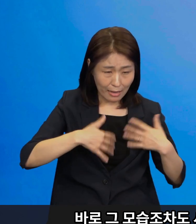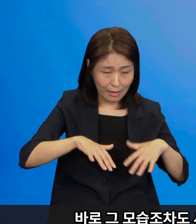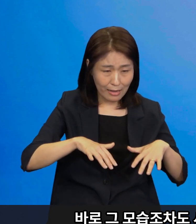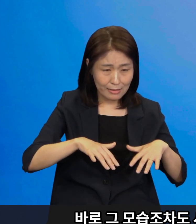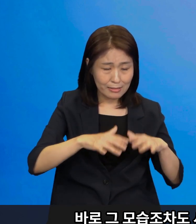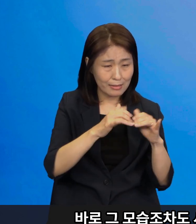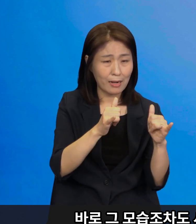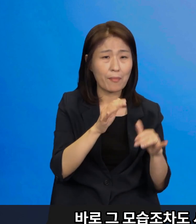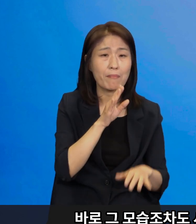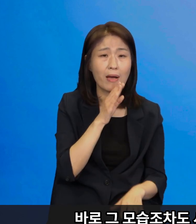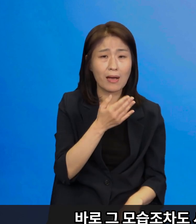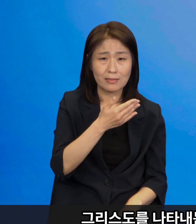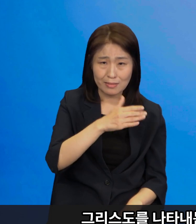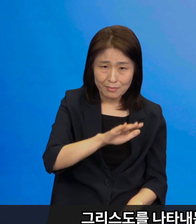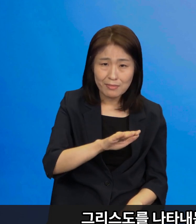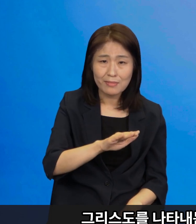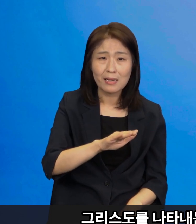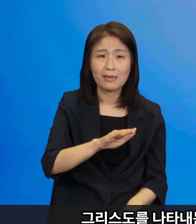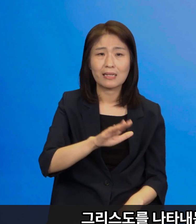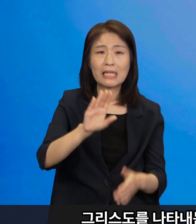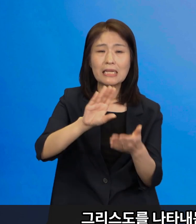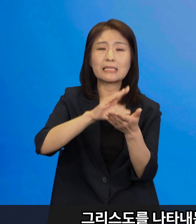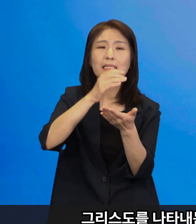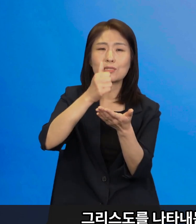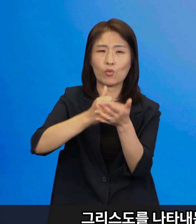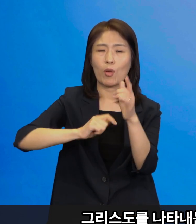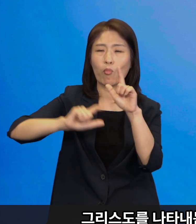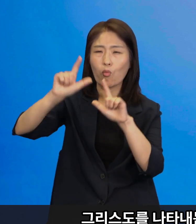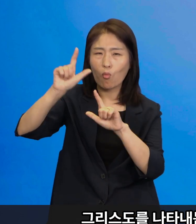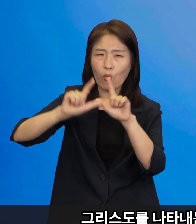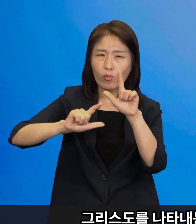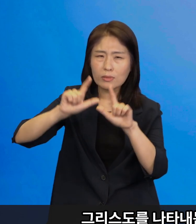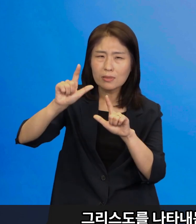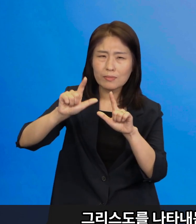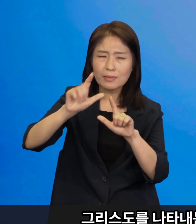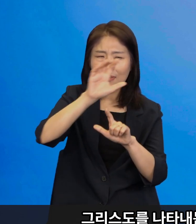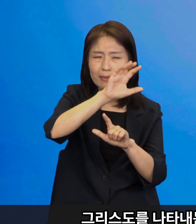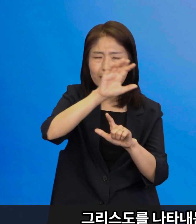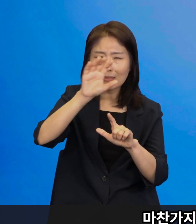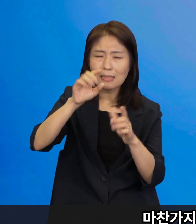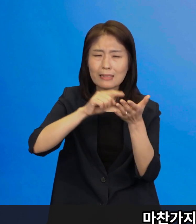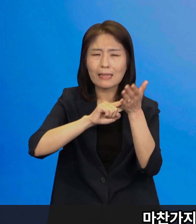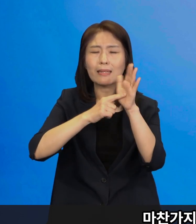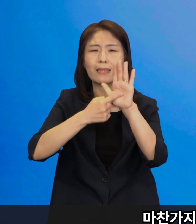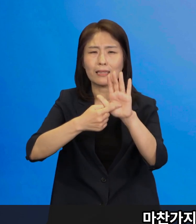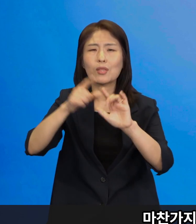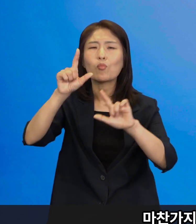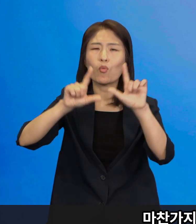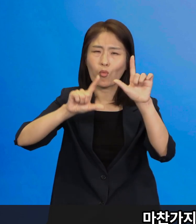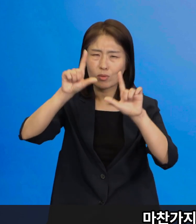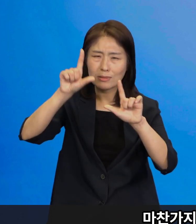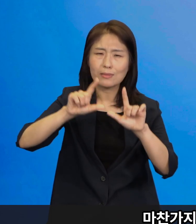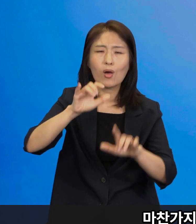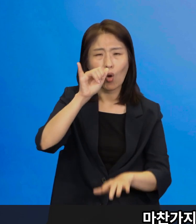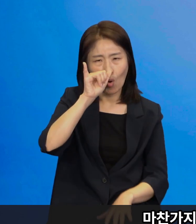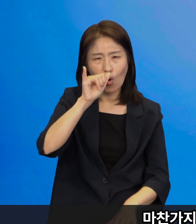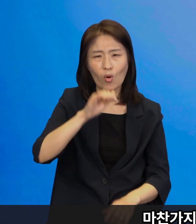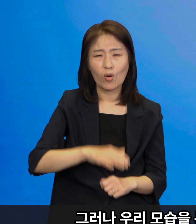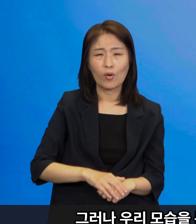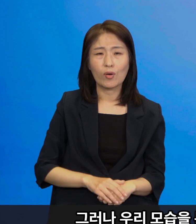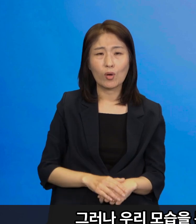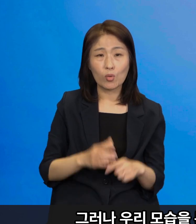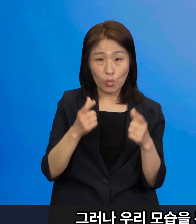사울의 연약한 모습을 통해서라도 그리스도를 나타내는 모습이 흔적이 있다는 거예요. 마찬가지로 우리가